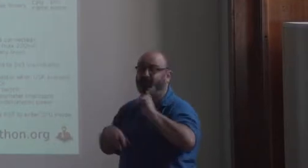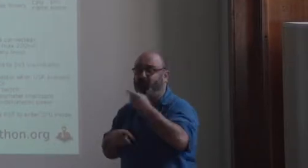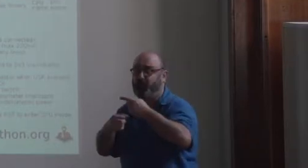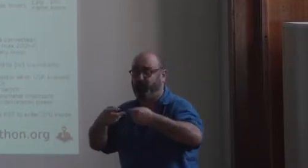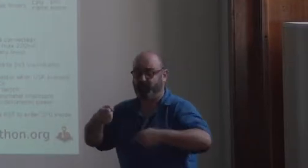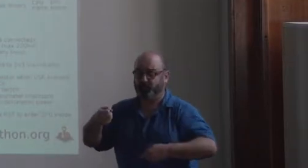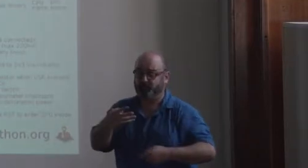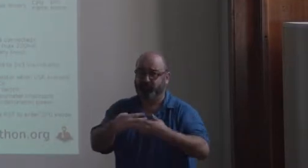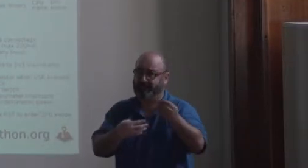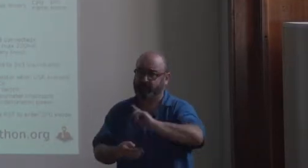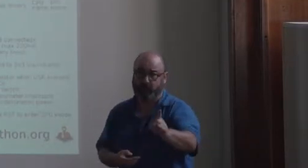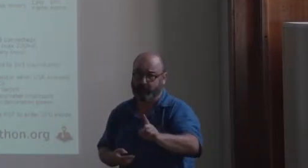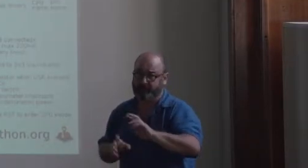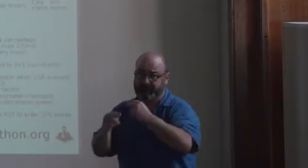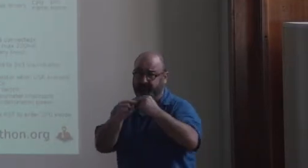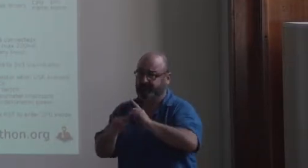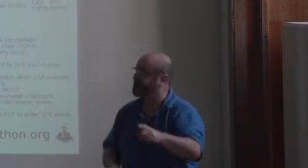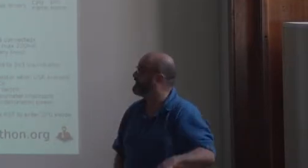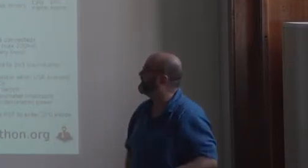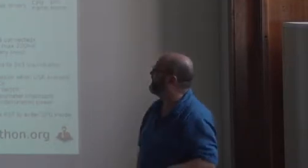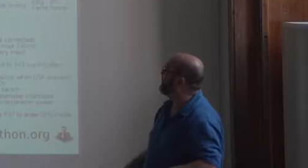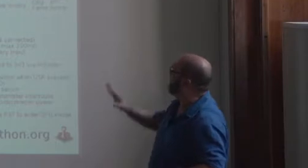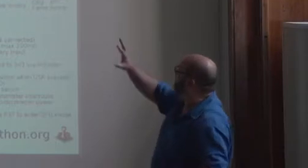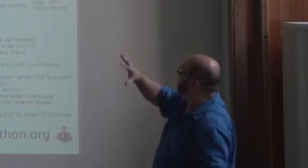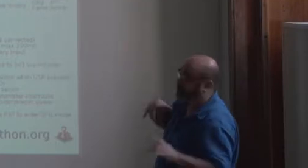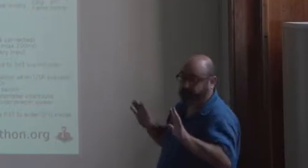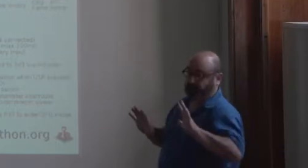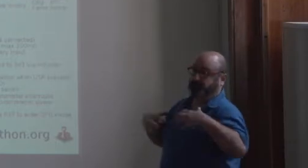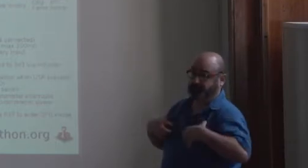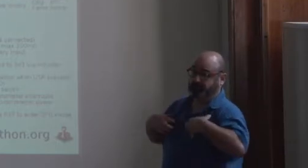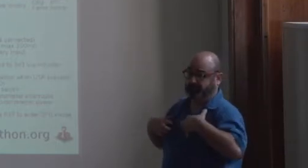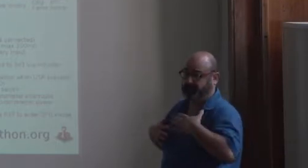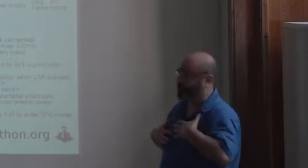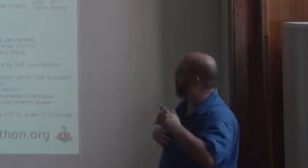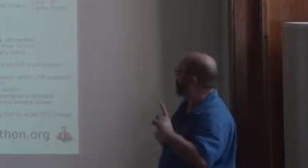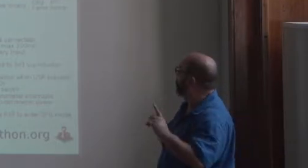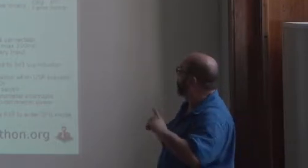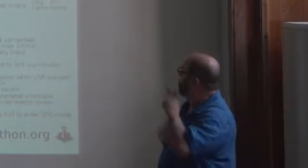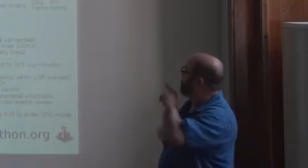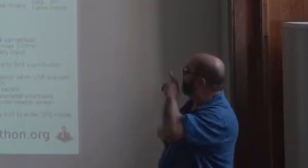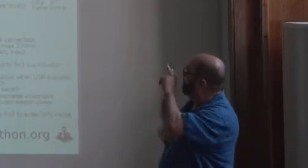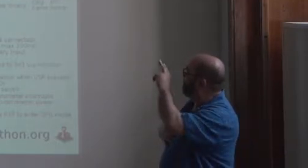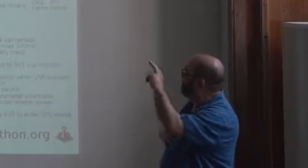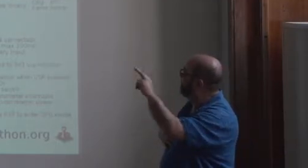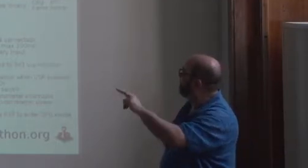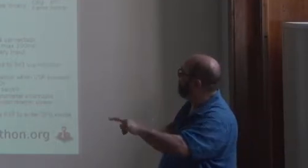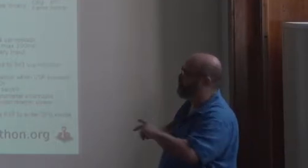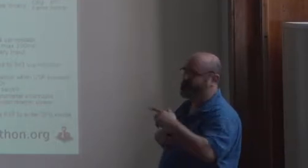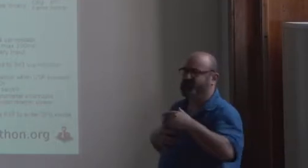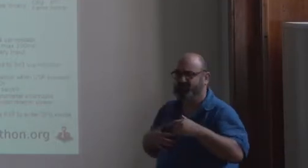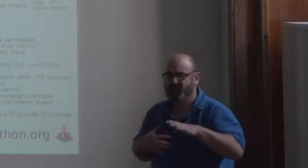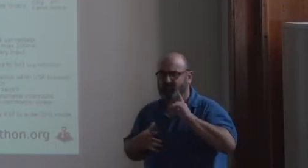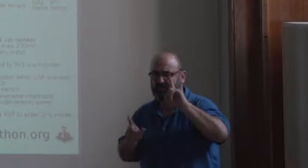ports. Donc il ne faut pas avoir peur de ça, mais donc on arrive vite à voir des schémas comme ça et on se dit «